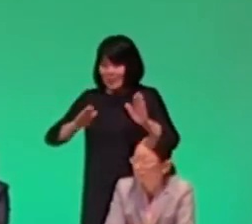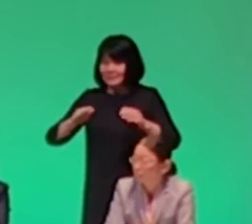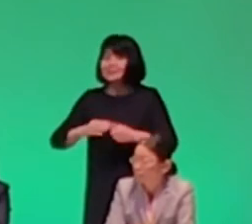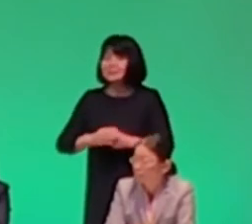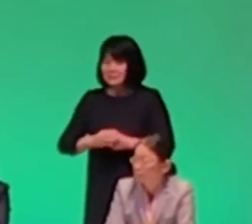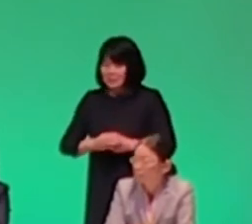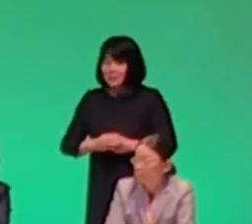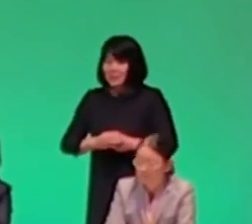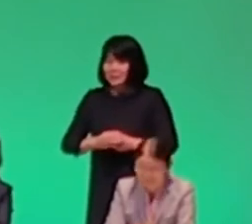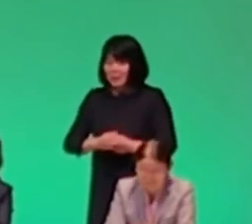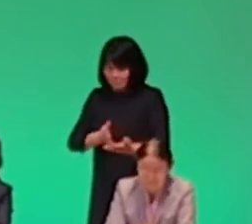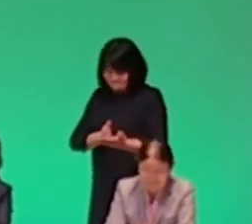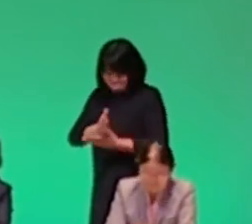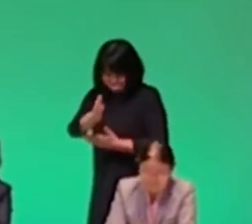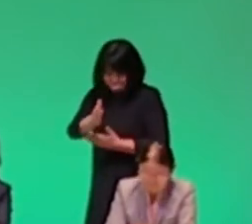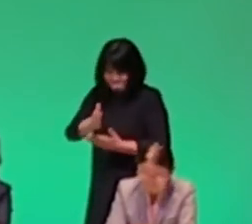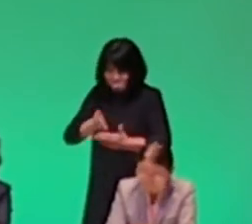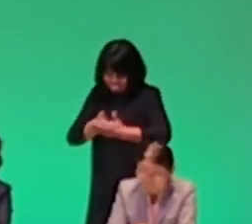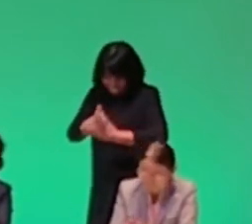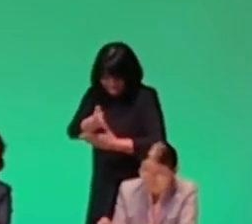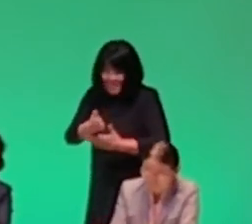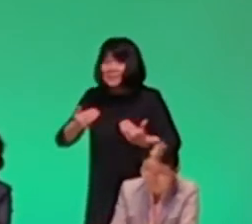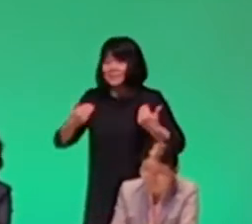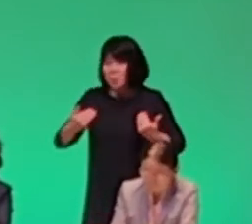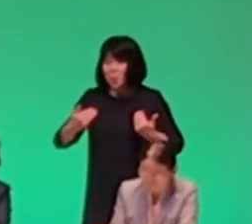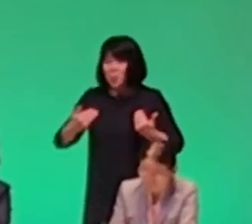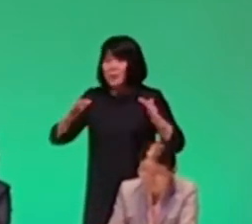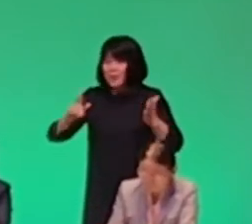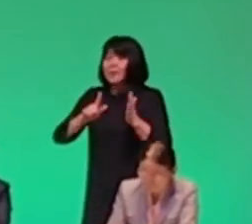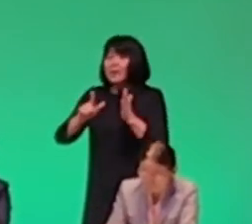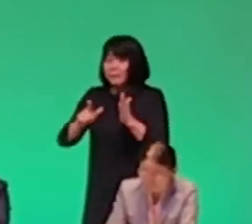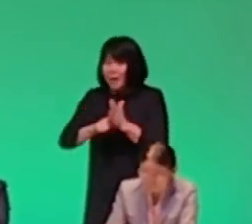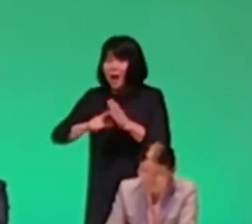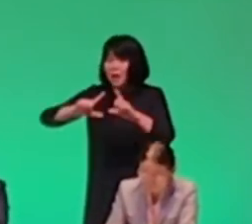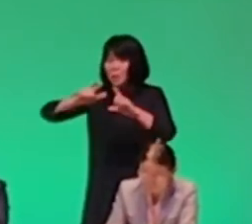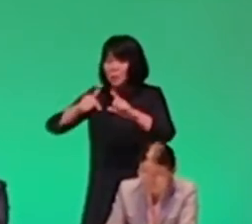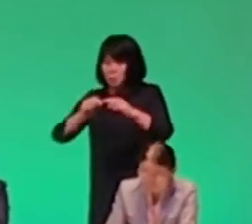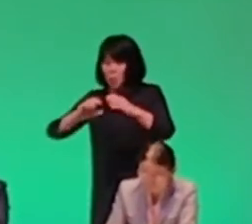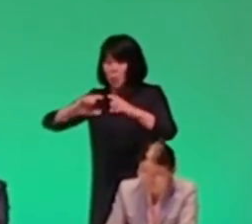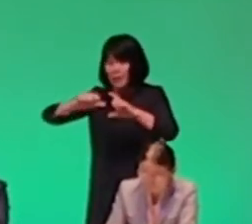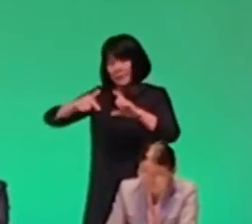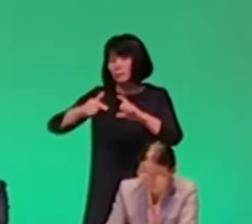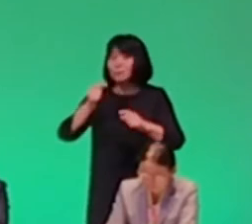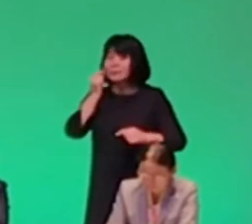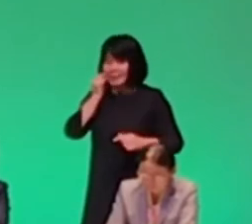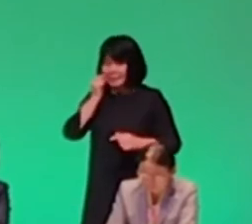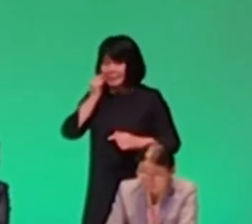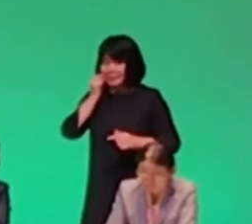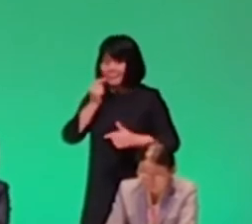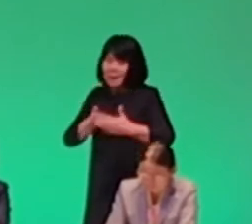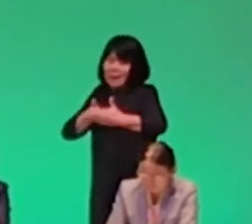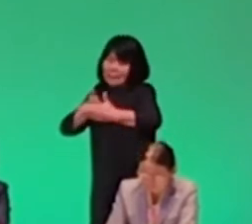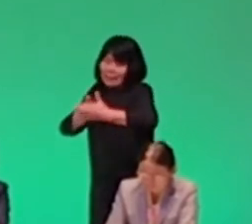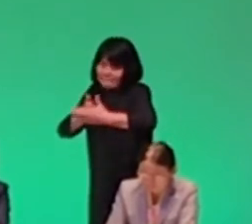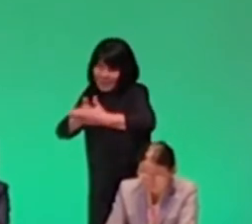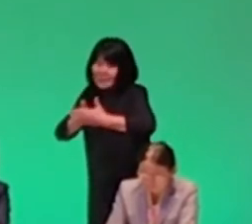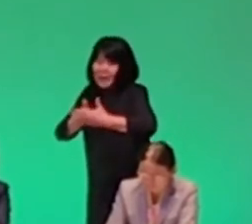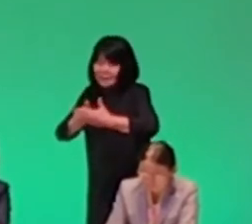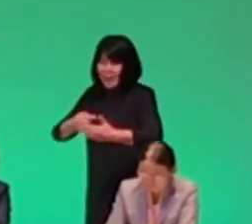当に強行突破しなければ大きな構造改革、まあ、本当にこれこそ岩盤規制というか心の岩盤規